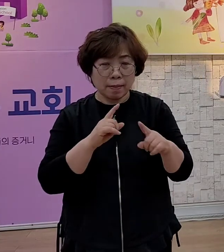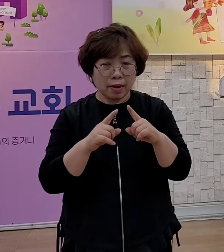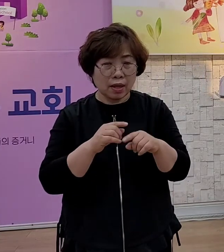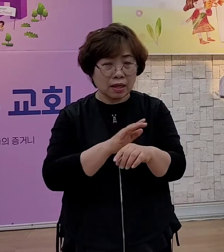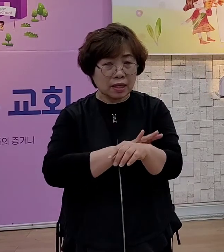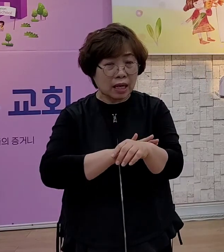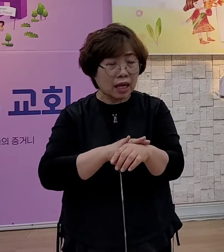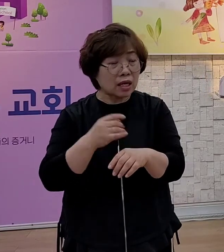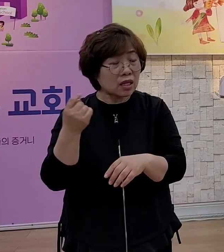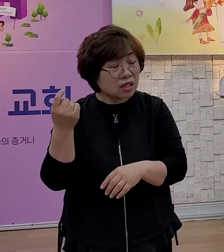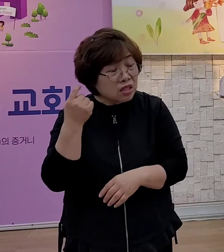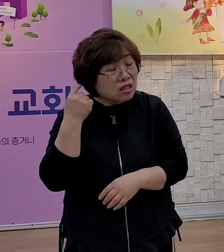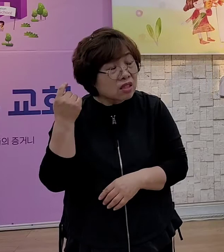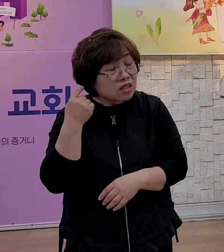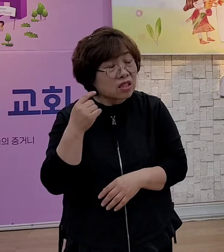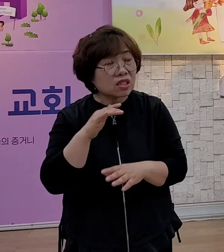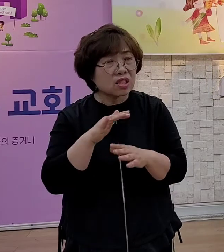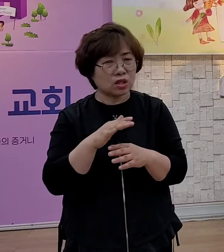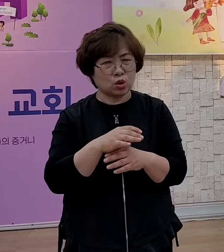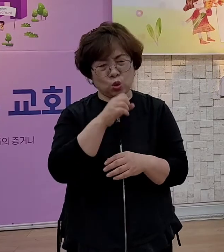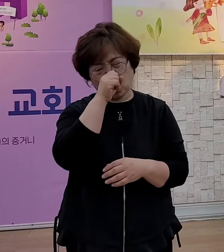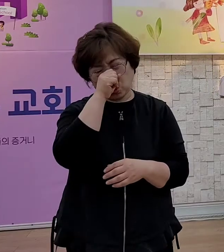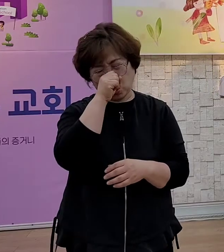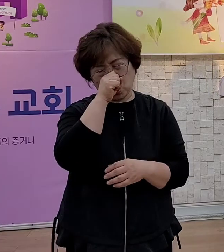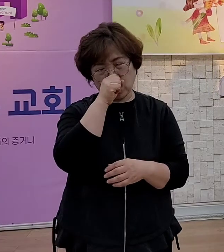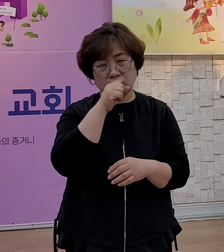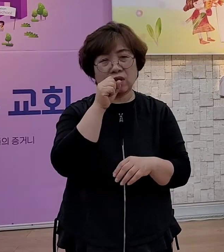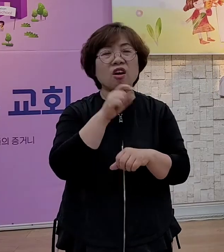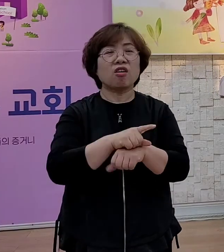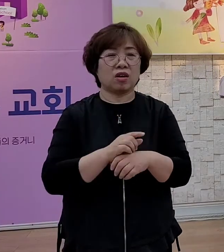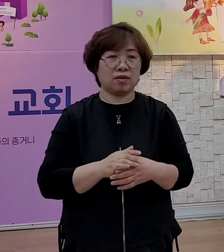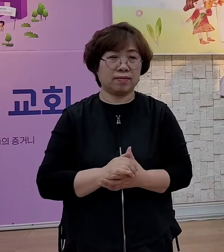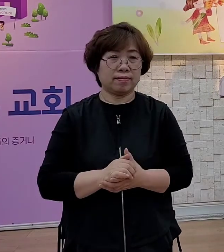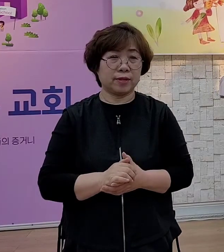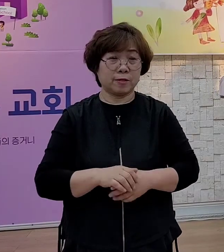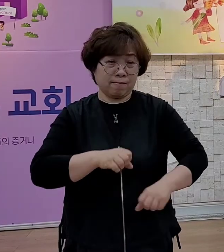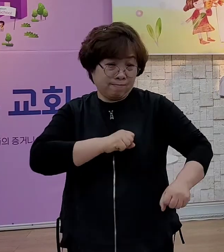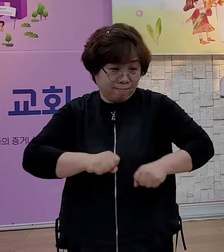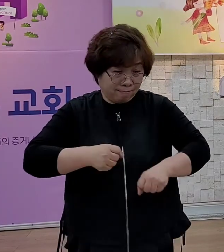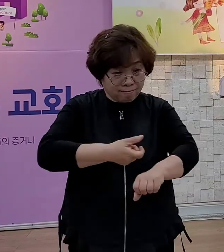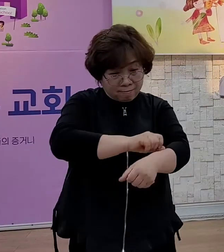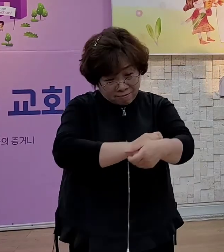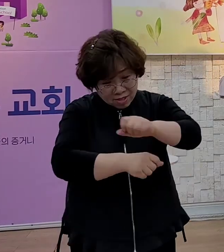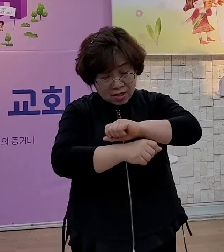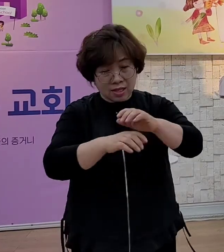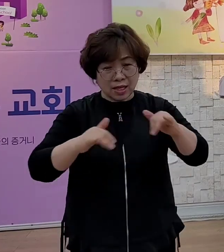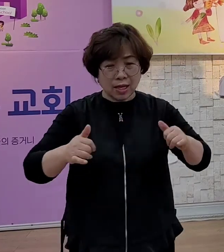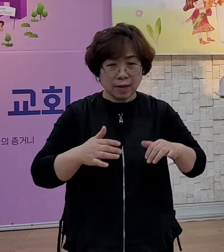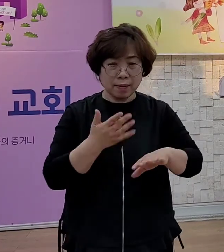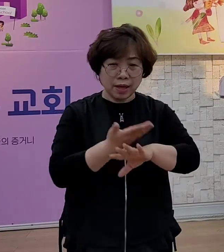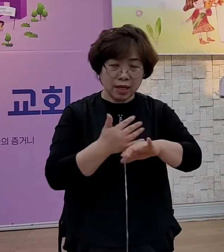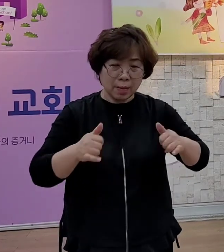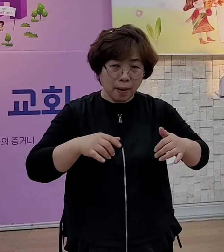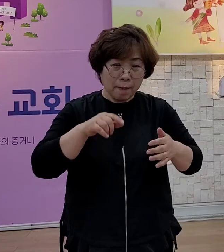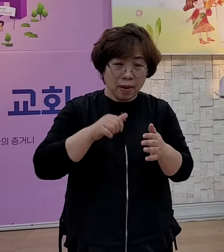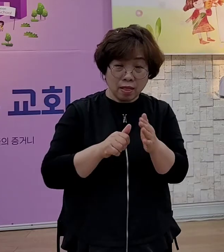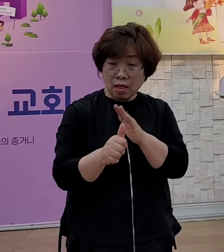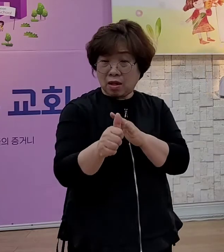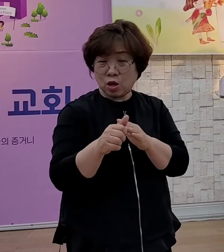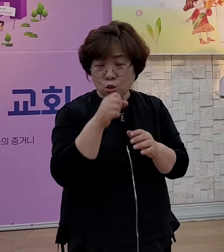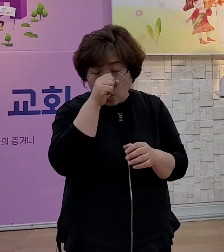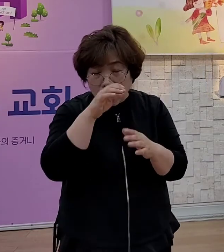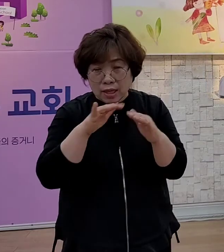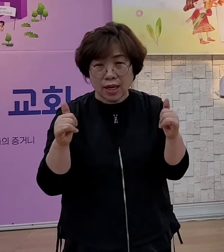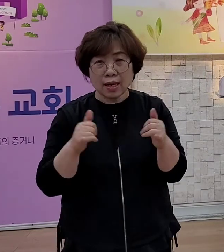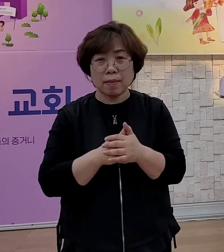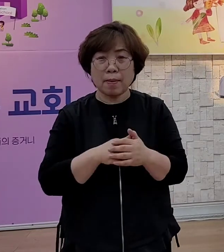아주 좋은 장점이 있어요. 이렇게 활발하고 남 앞에 서기 좋아하는 사람들은 말하기를 좋아하거든요. 그런 사람들은